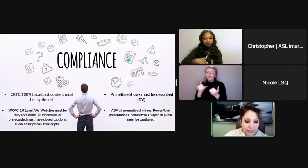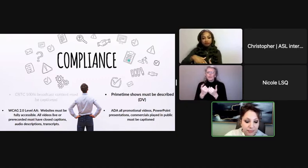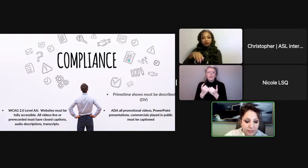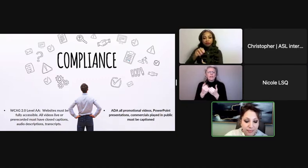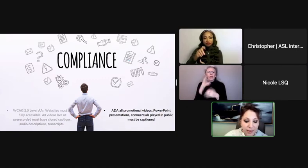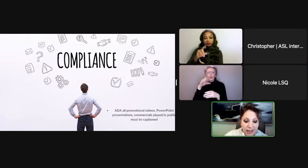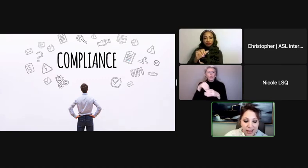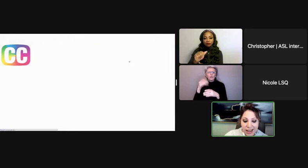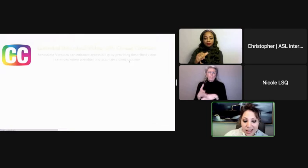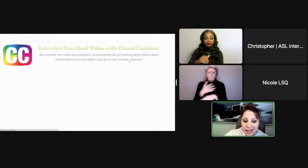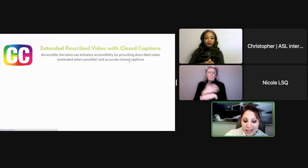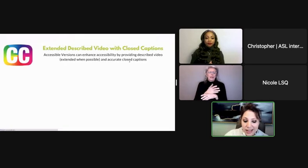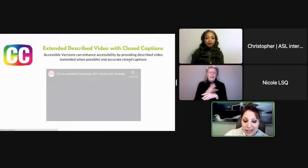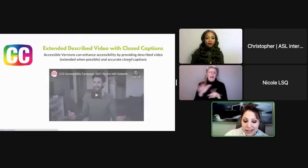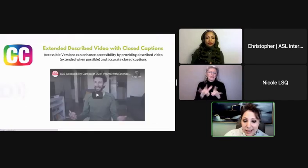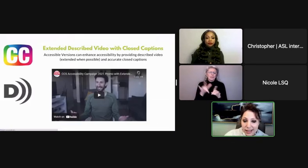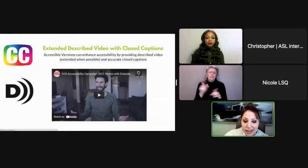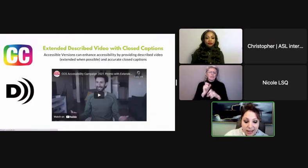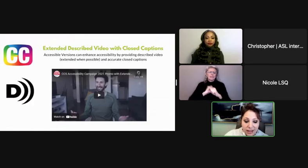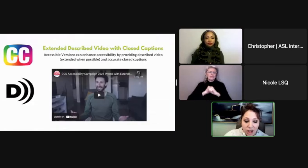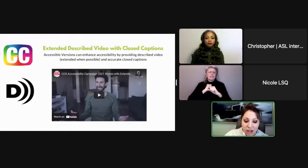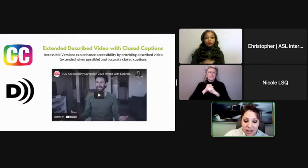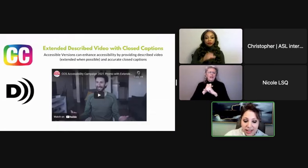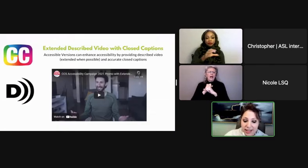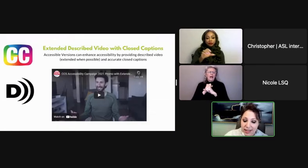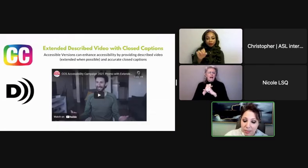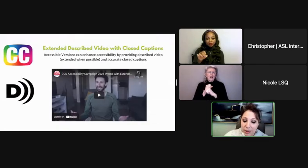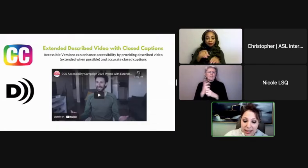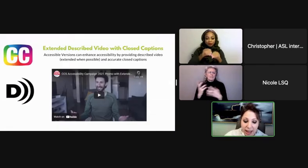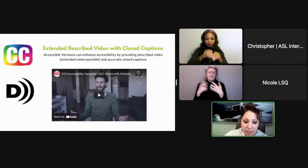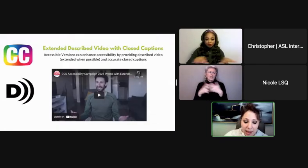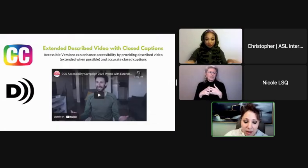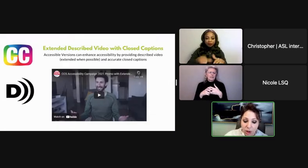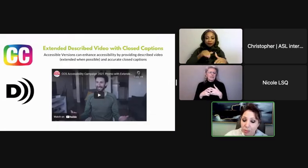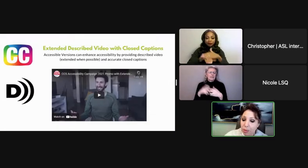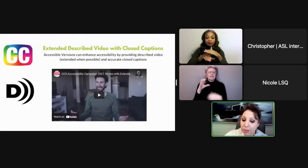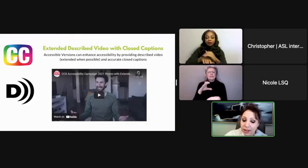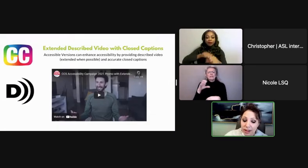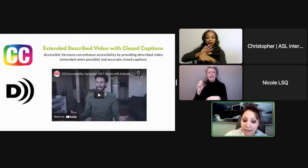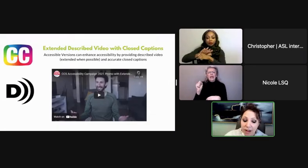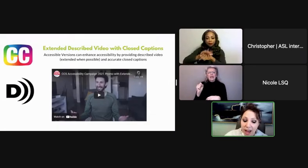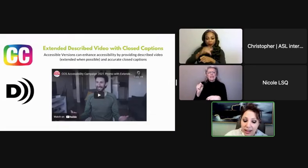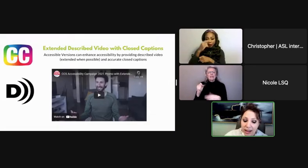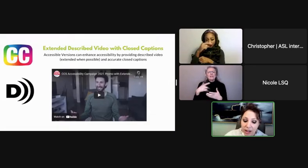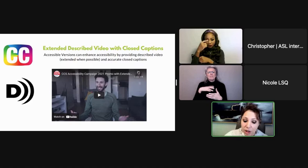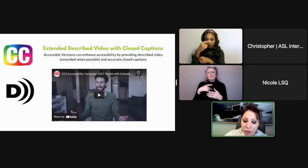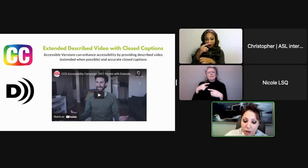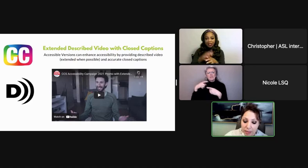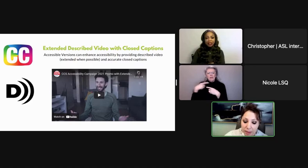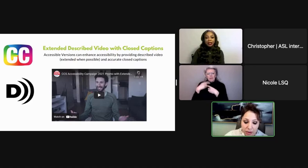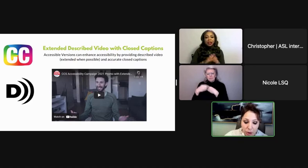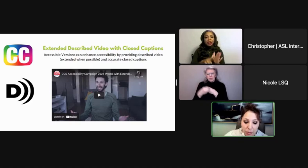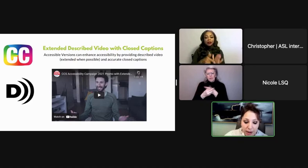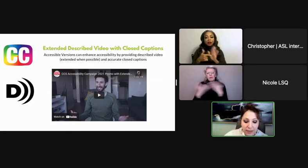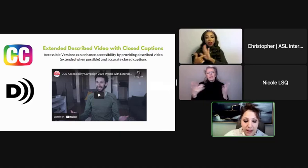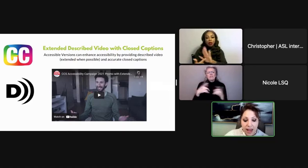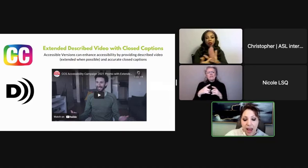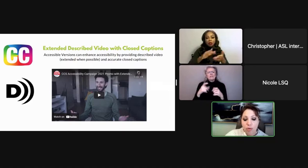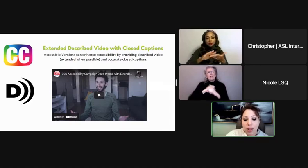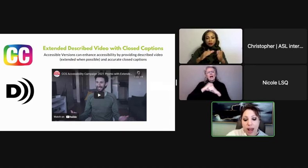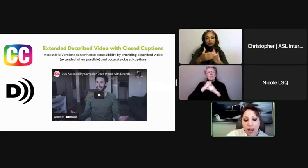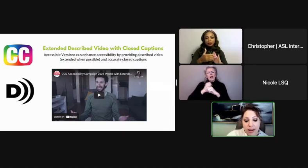préenregistrés et les médias synchronisés. CCIS a allongé une campagne d'accessibilité pour